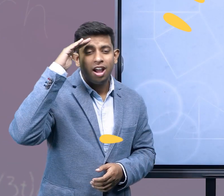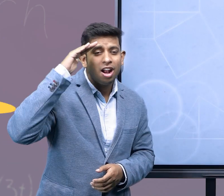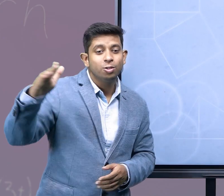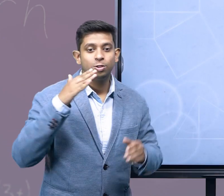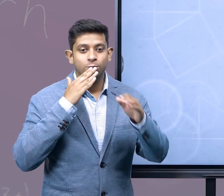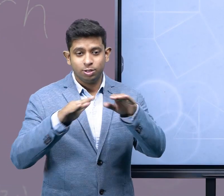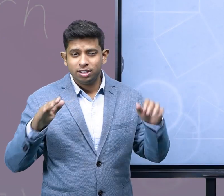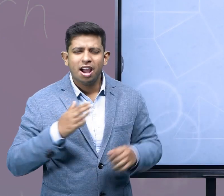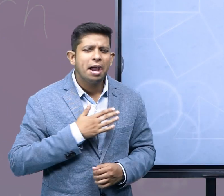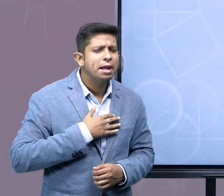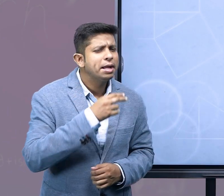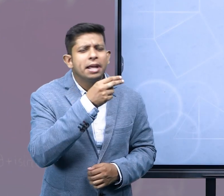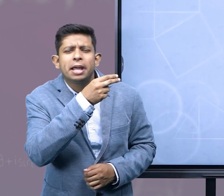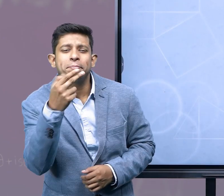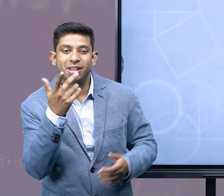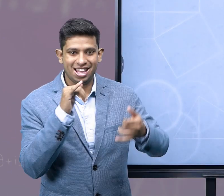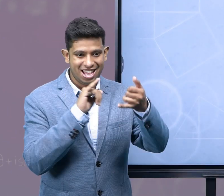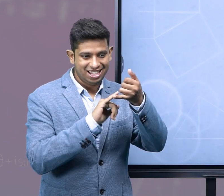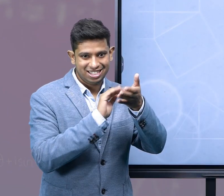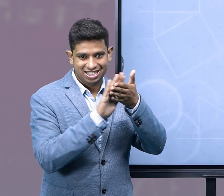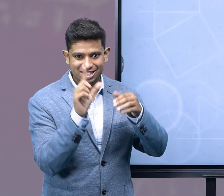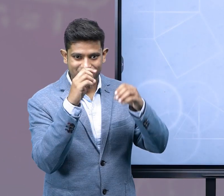नमस्कार छात्रों, मैं शालिनी हूँ।